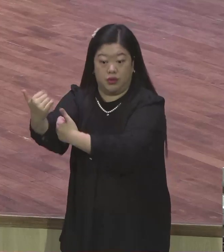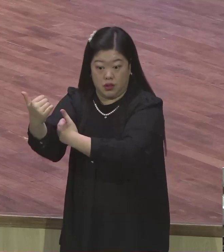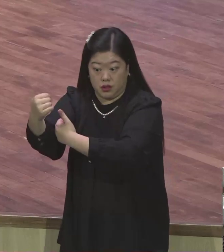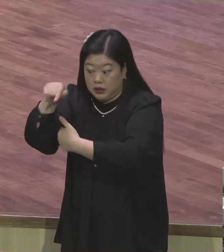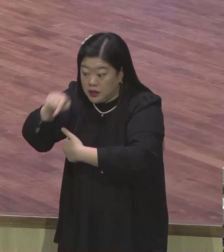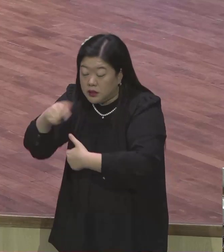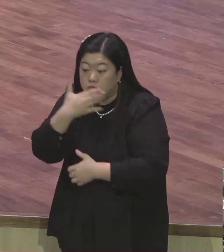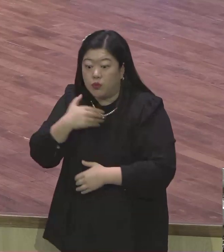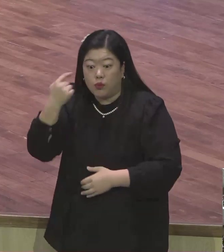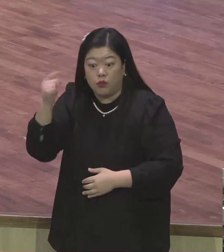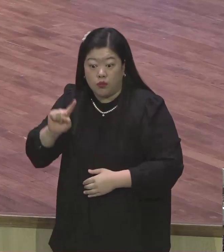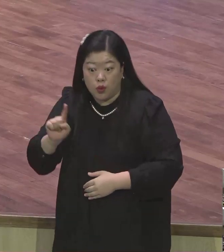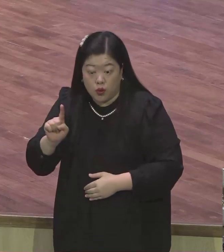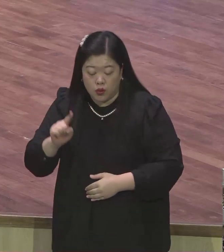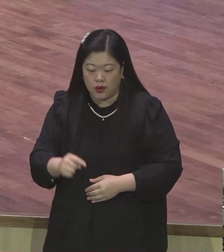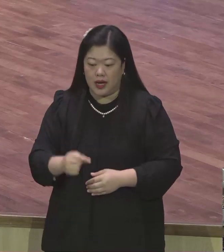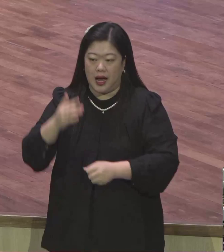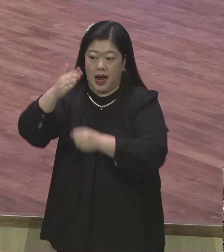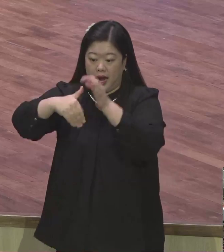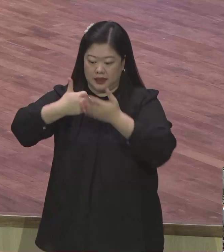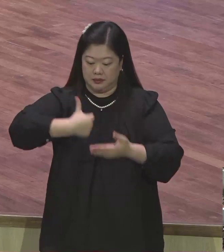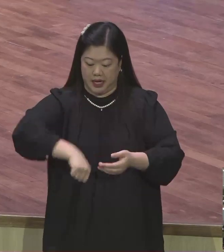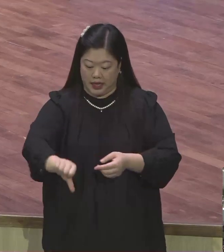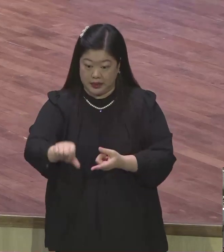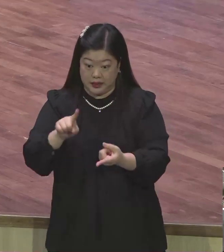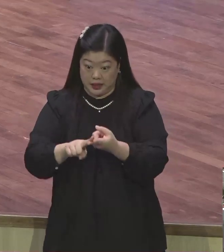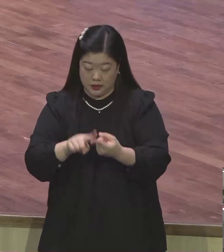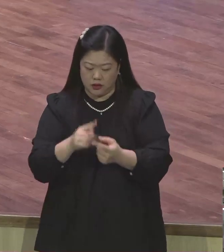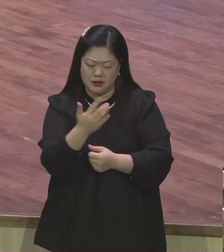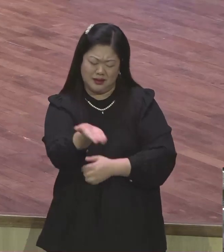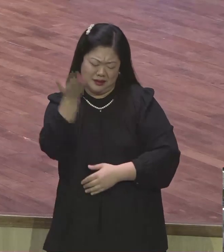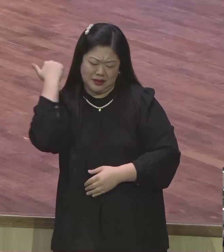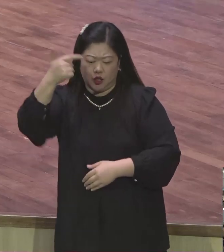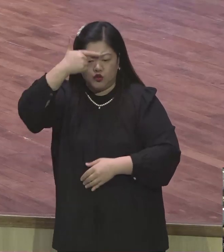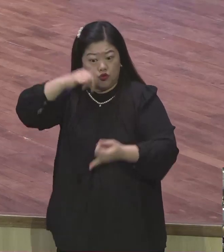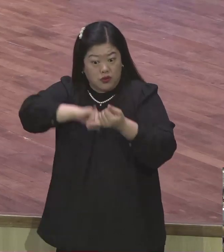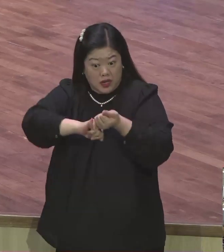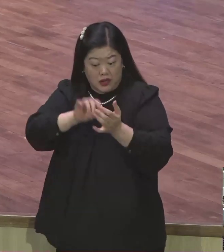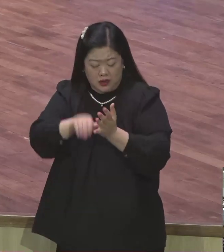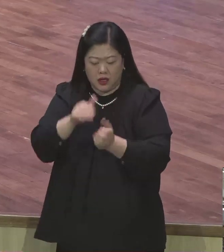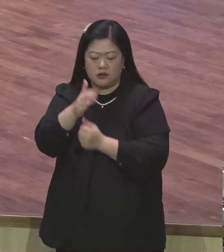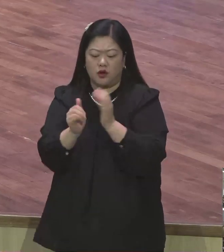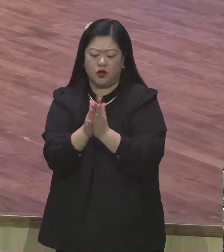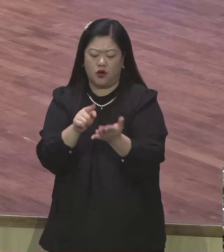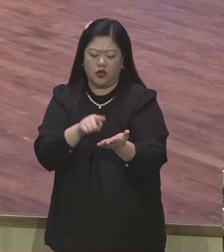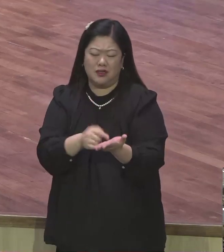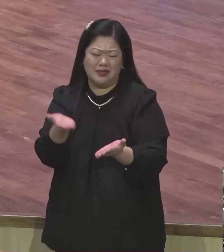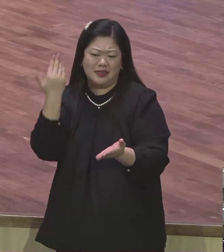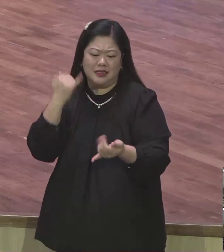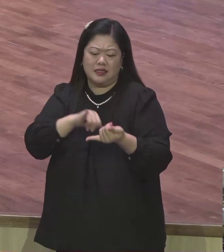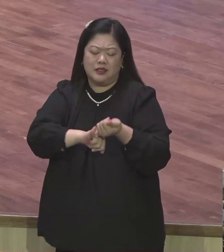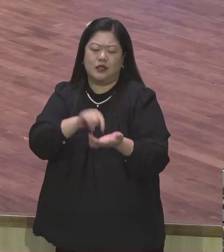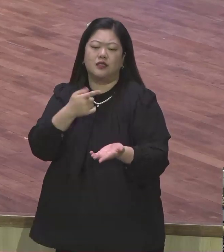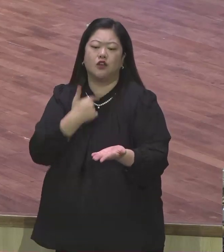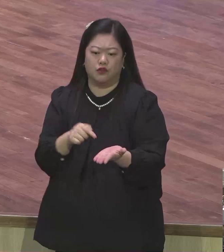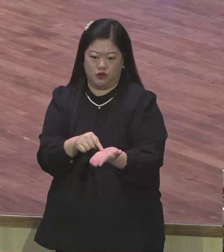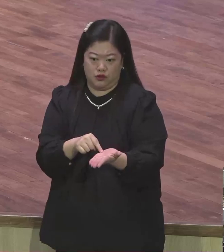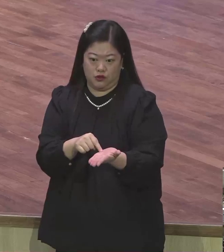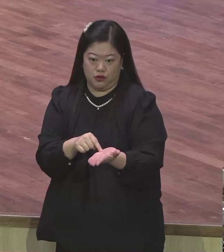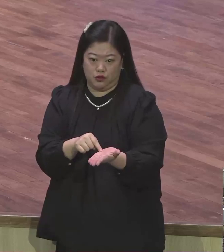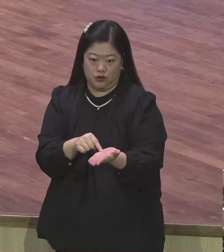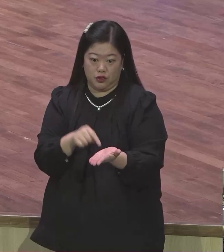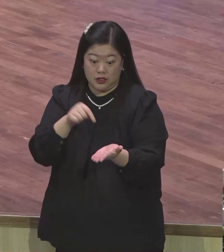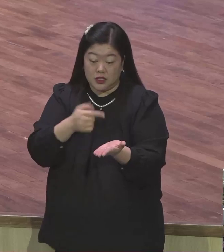선지자들을 통하여 아들에게 관하여 성경에 미리 약속하신 것이라. 그리고 바울이 말하는 하나님의